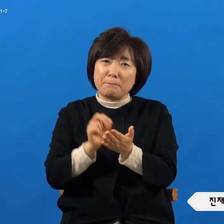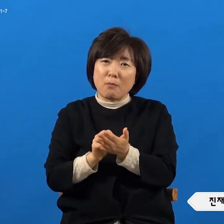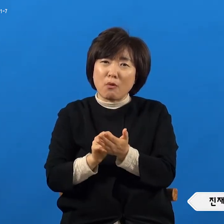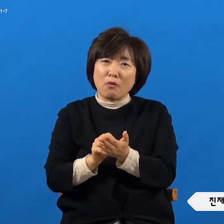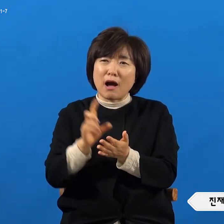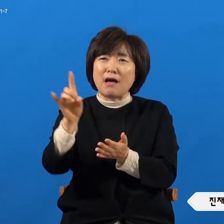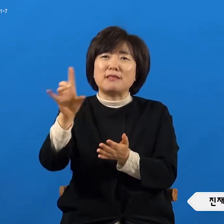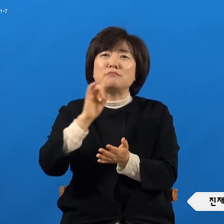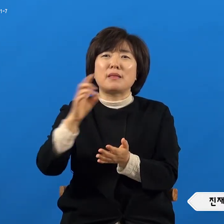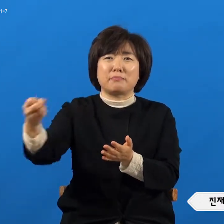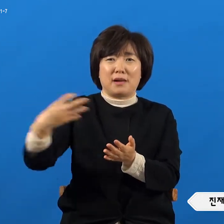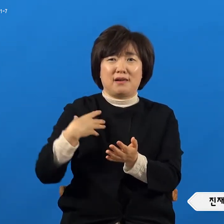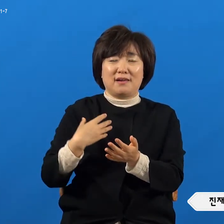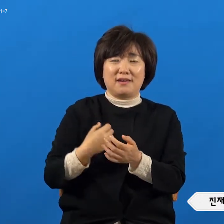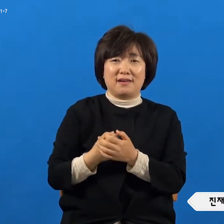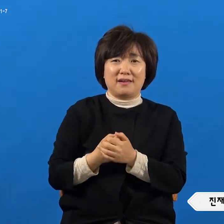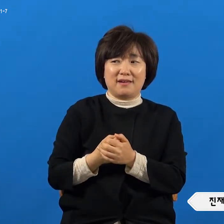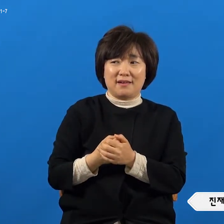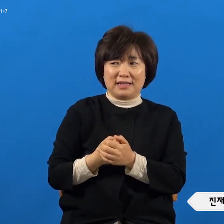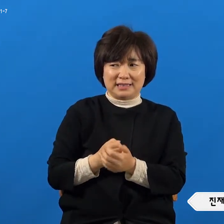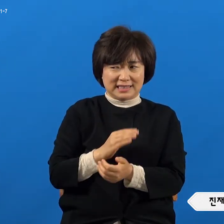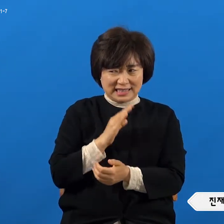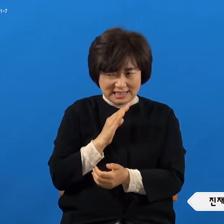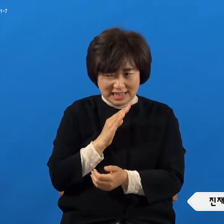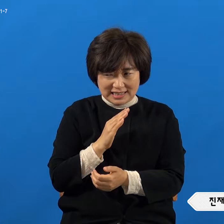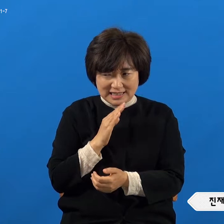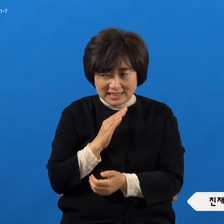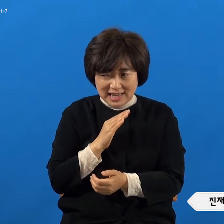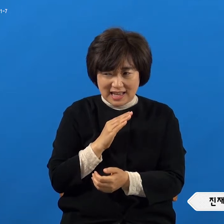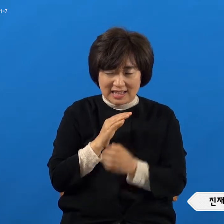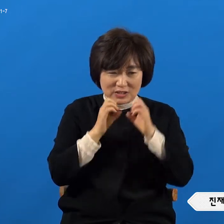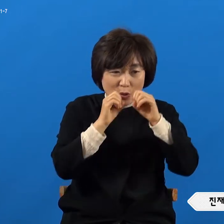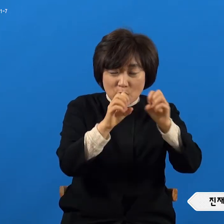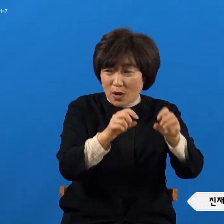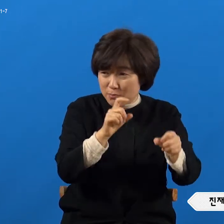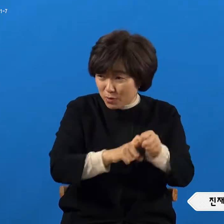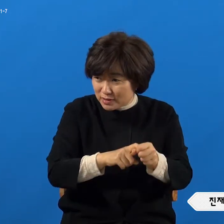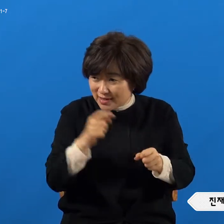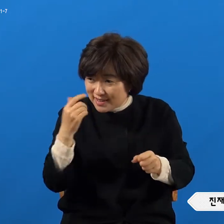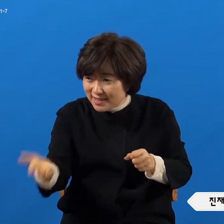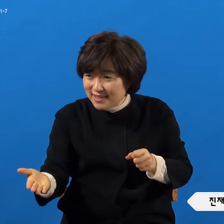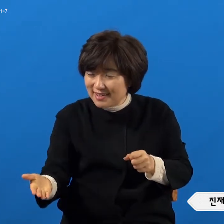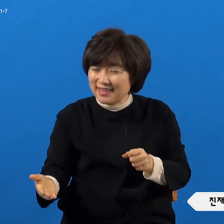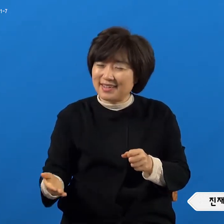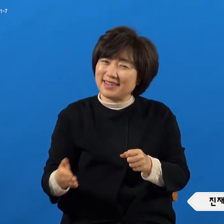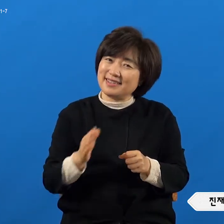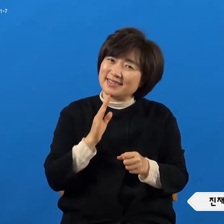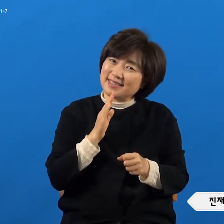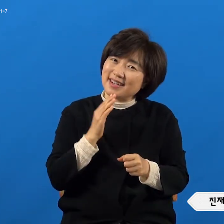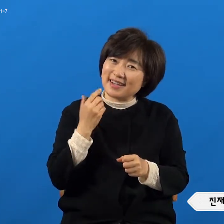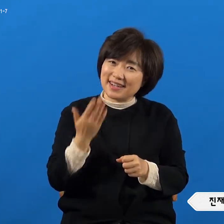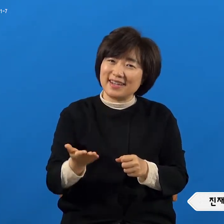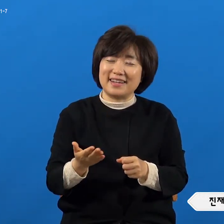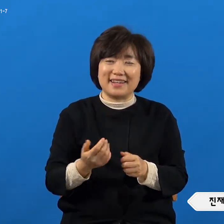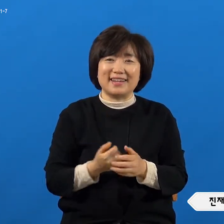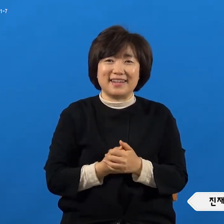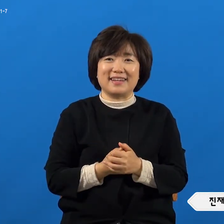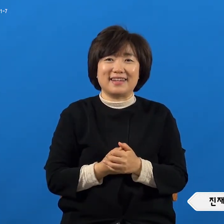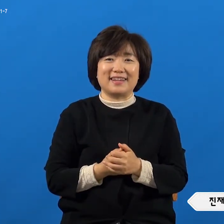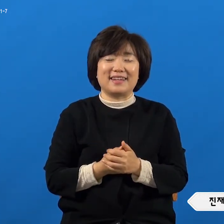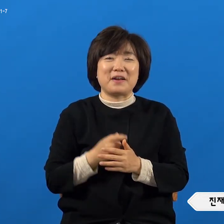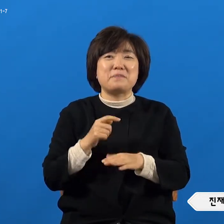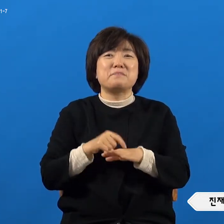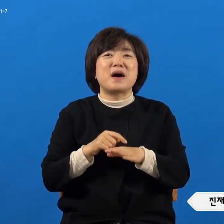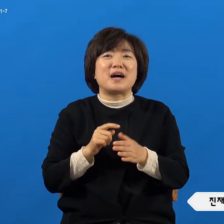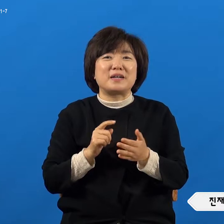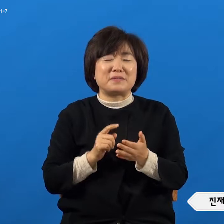얘기하지 않는다는 겁니다. 정말 그것만 원할까라는 생각을 해봅니다. 아마 이런 마음이